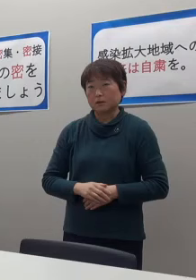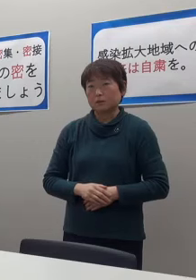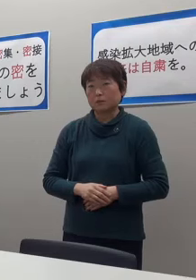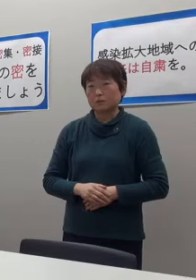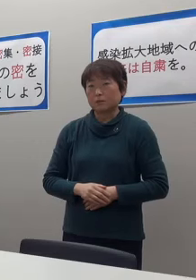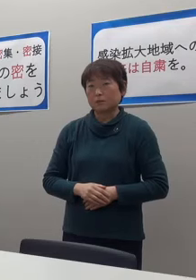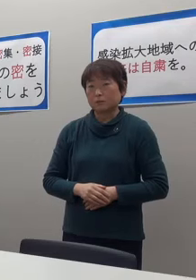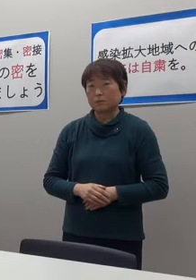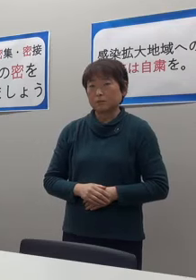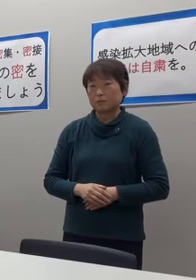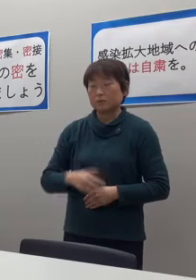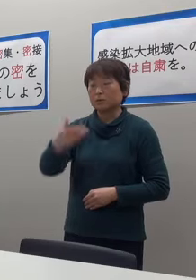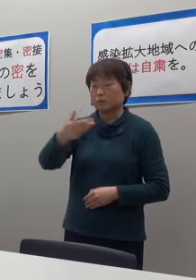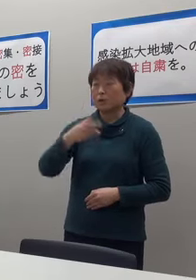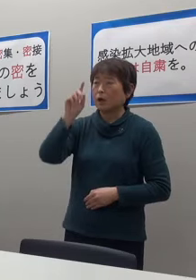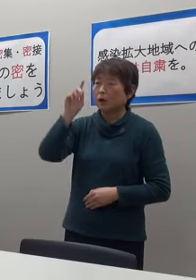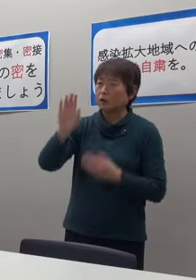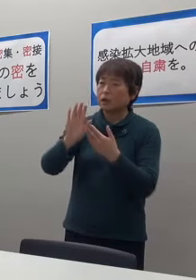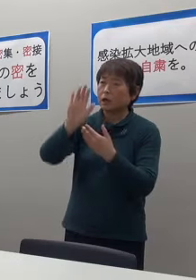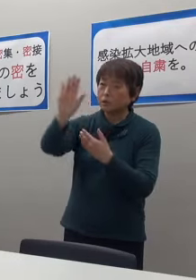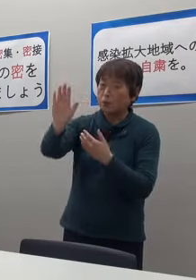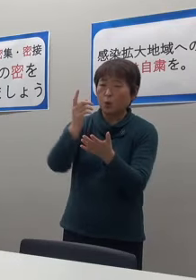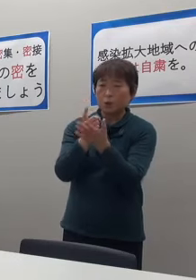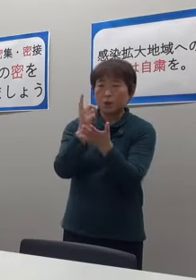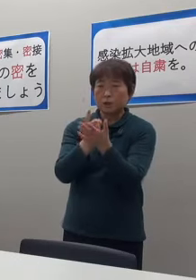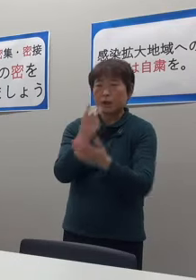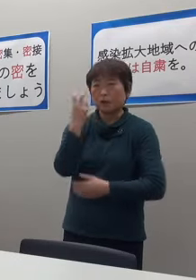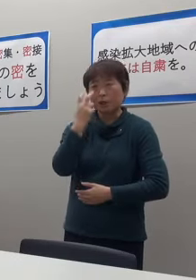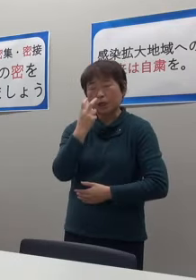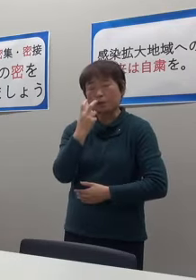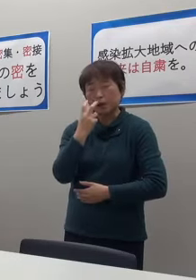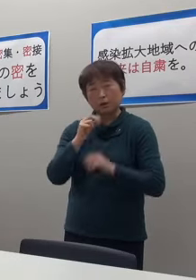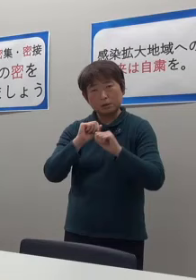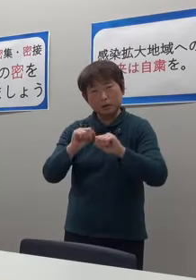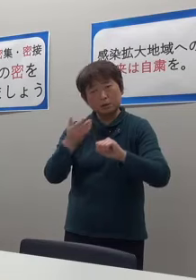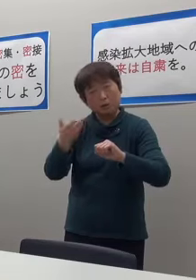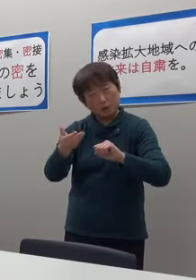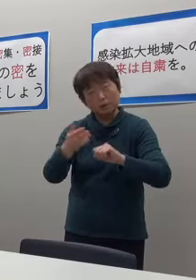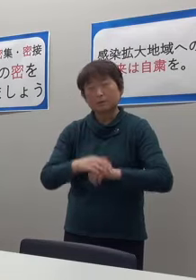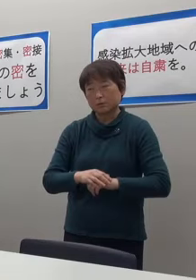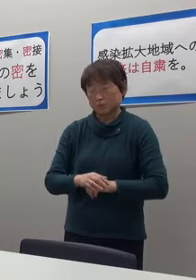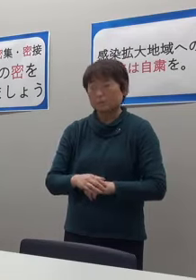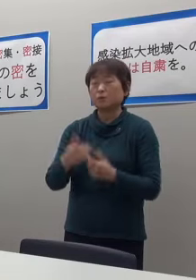降、検査するっていう考えでしょうか。 そうですね、まあ、そういう方向でまあ検討したいかなって思ったら。